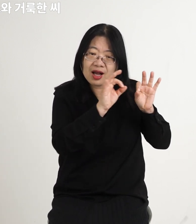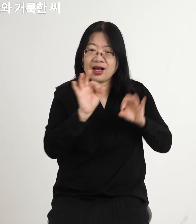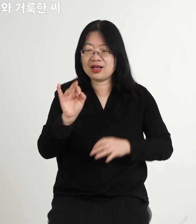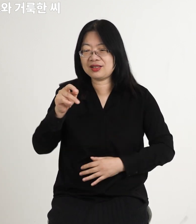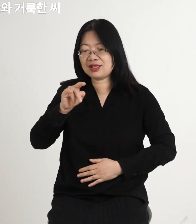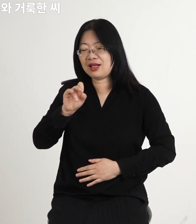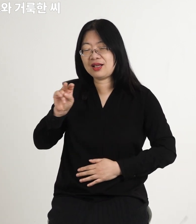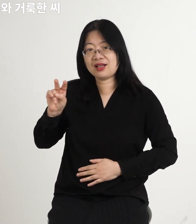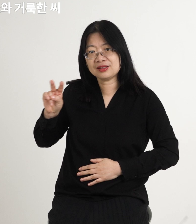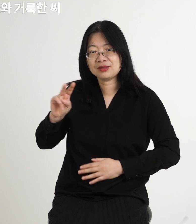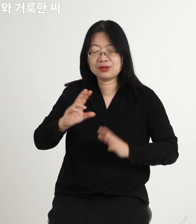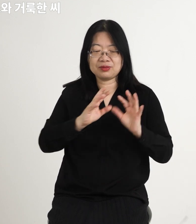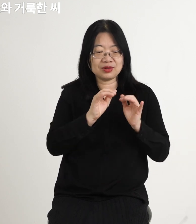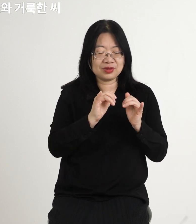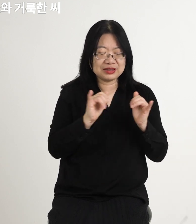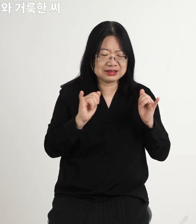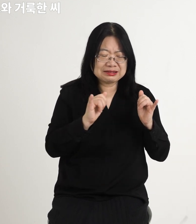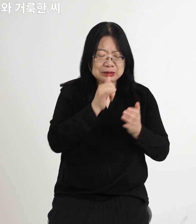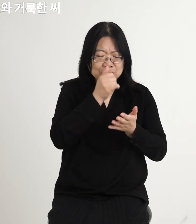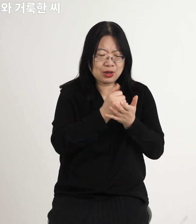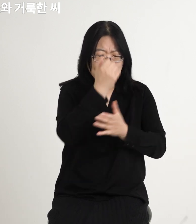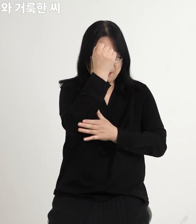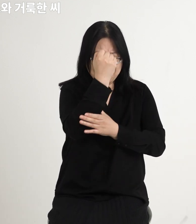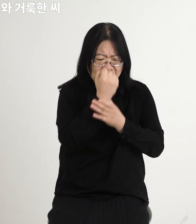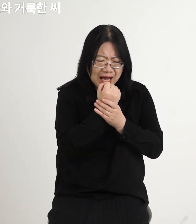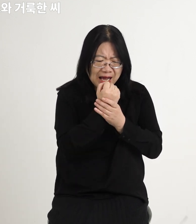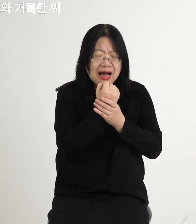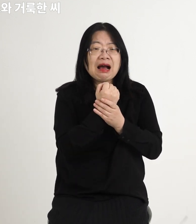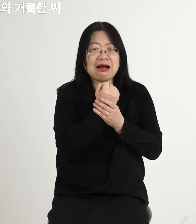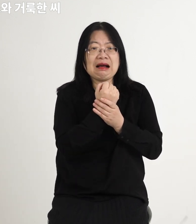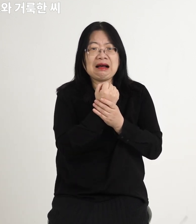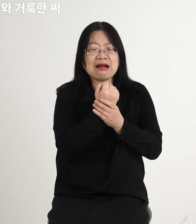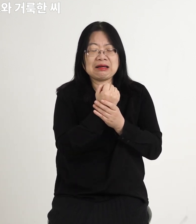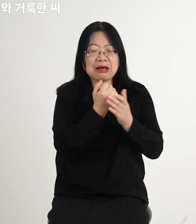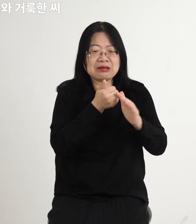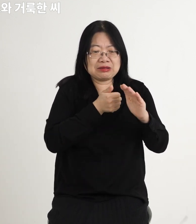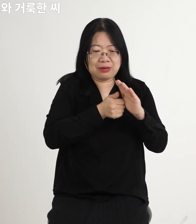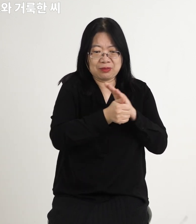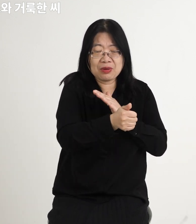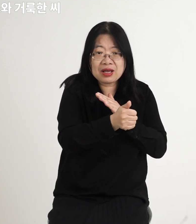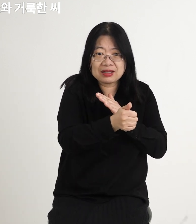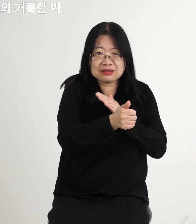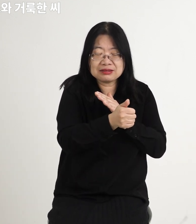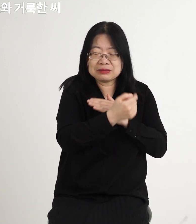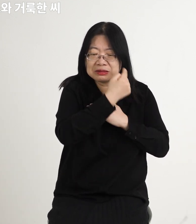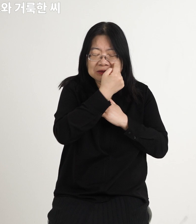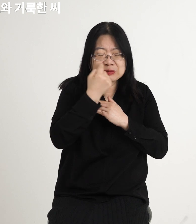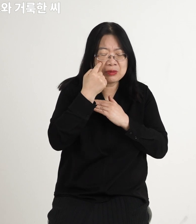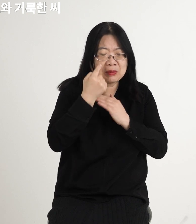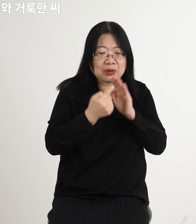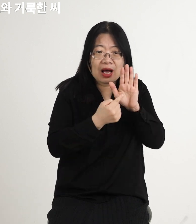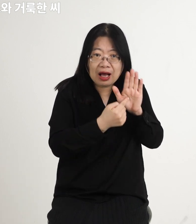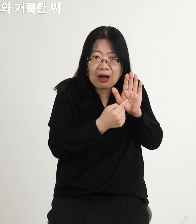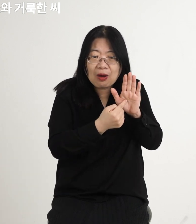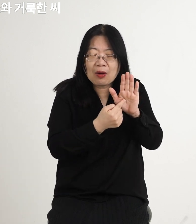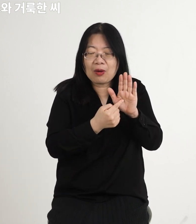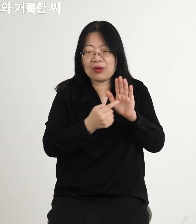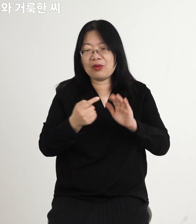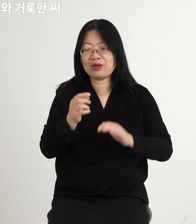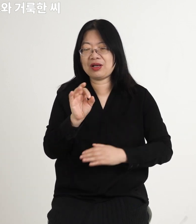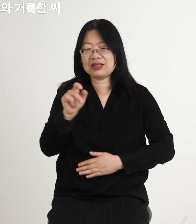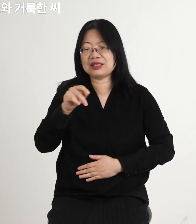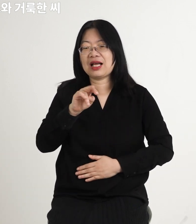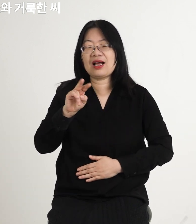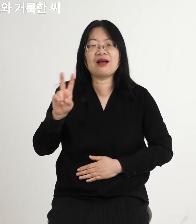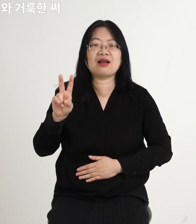타락을 상징하는 존재로서 거기에 등장을 하는 겁니다. 개인의 죄만 부정하다라고 말하는